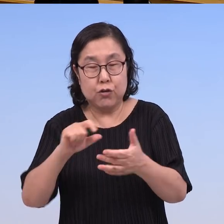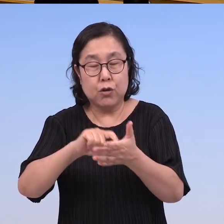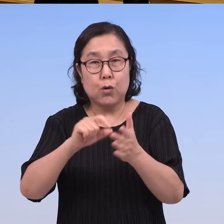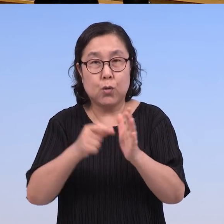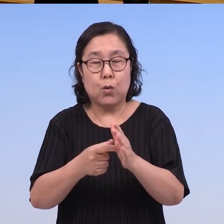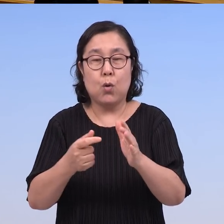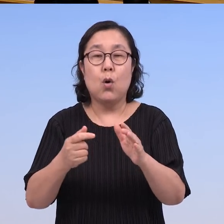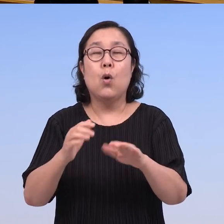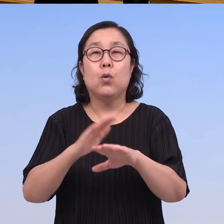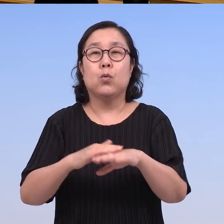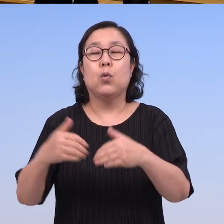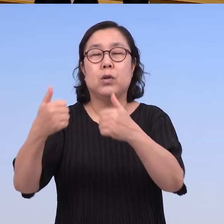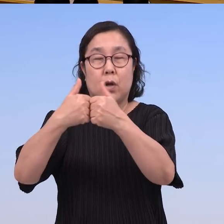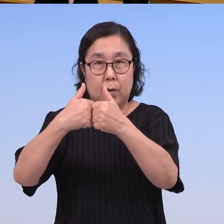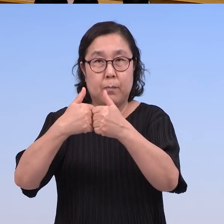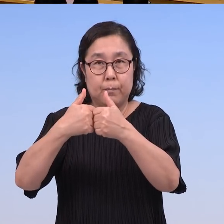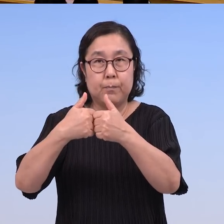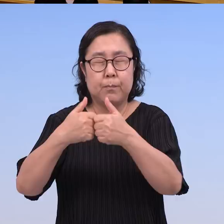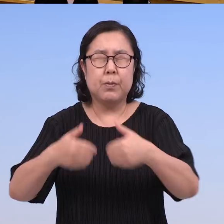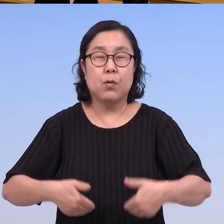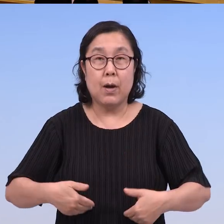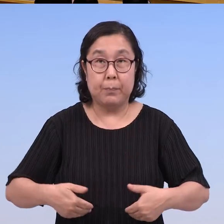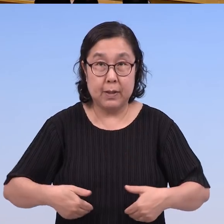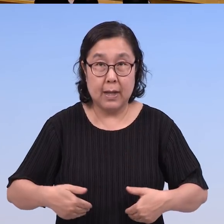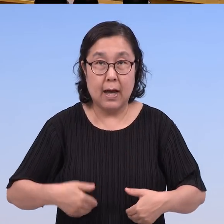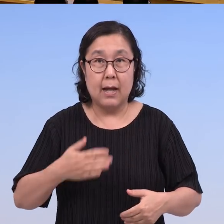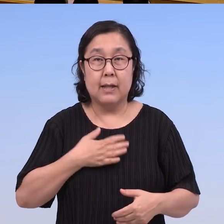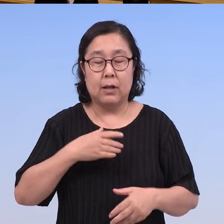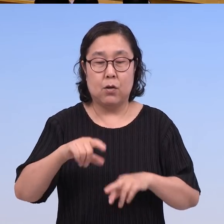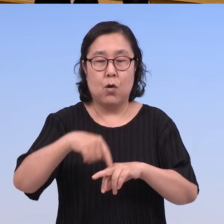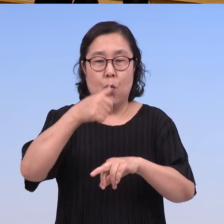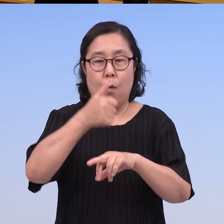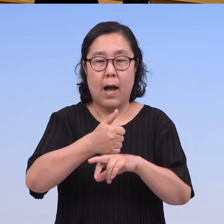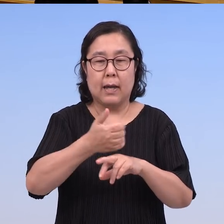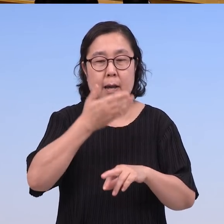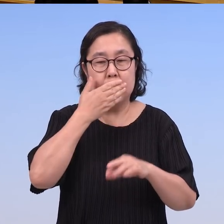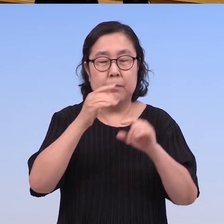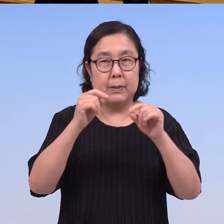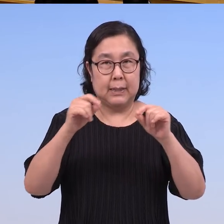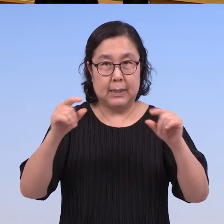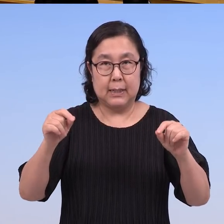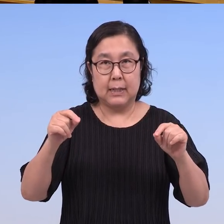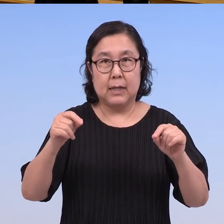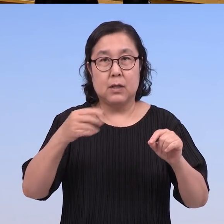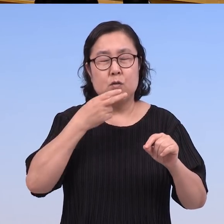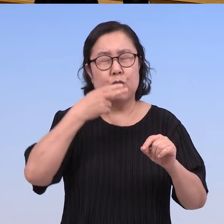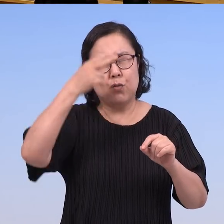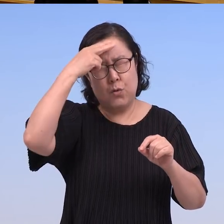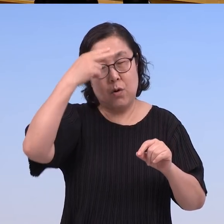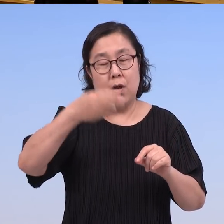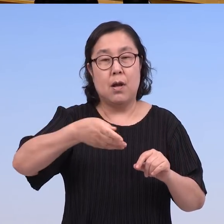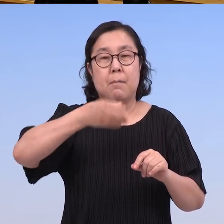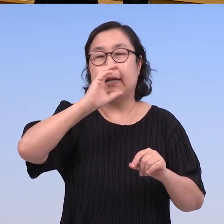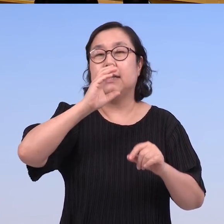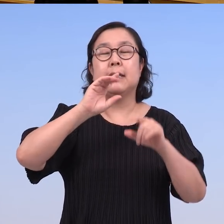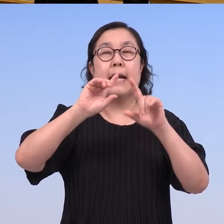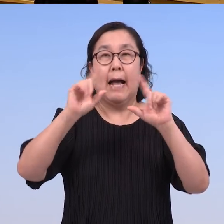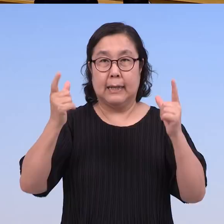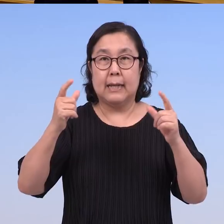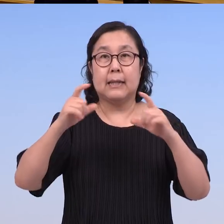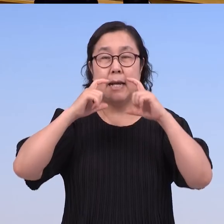겁니다. 다니엘이 자기는 왕의 음식과 포도주로 나를 더럽히지 않겠다 그렇게